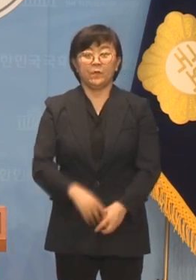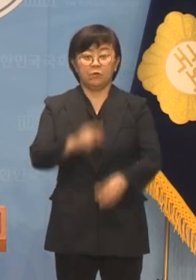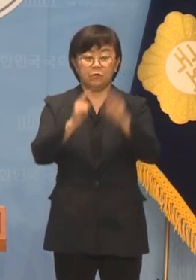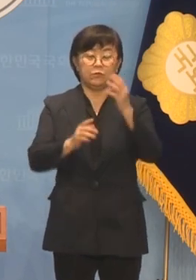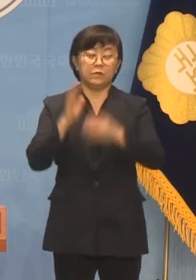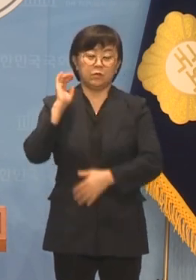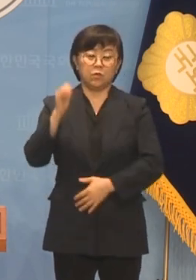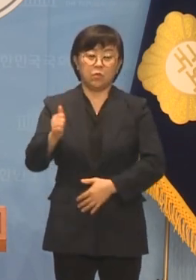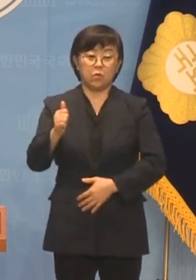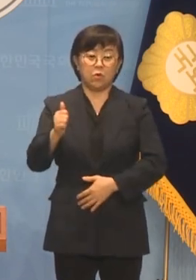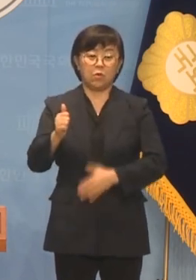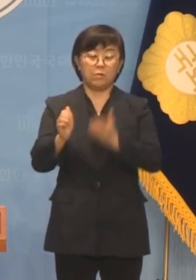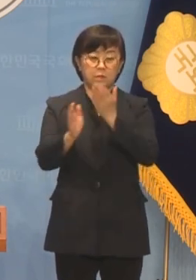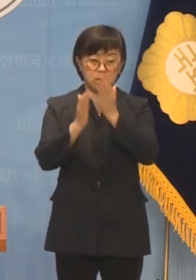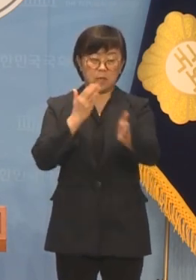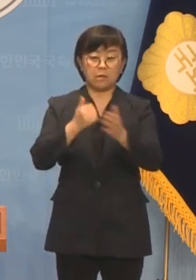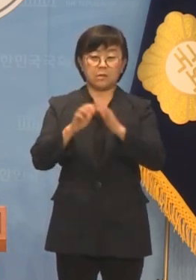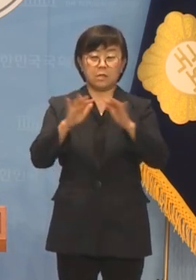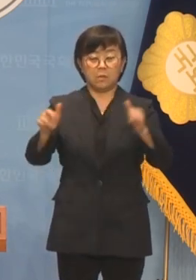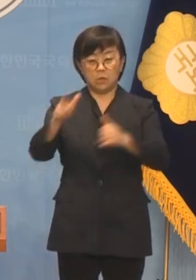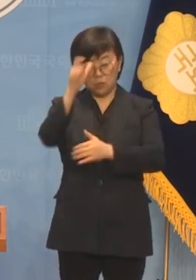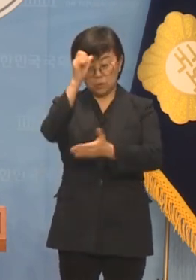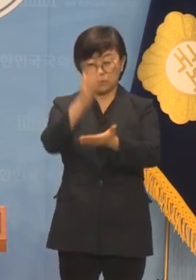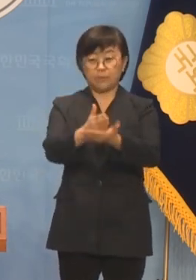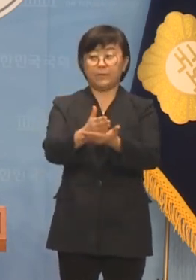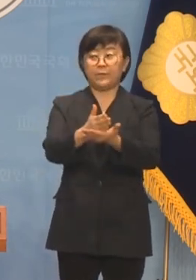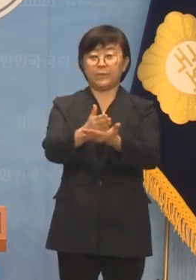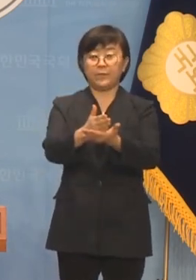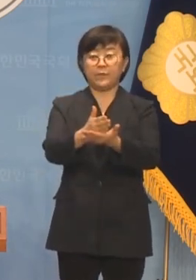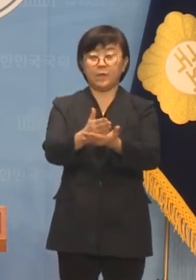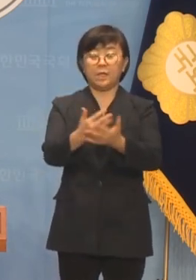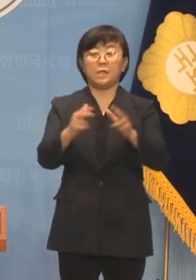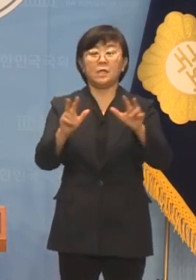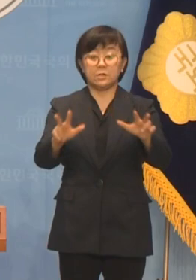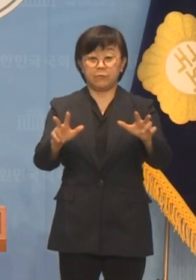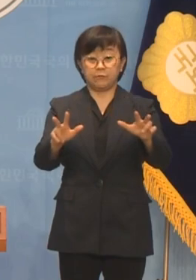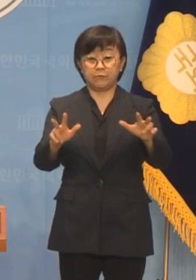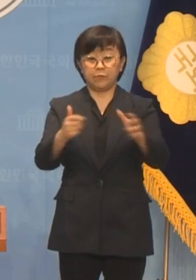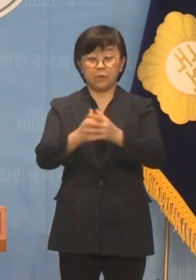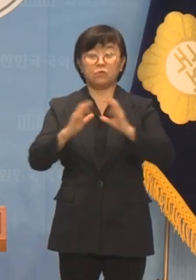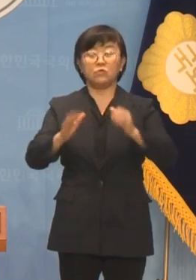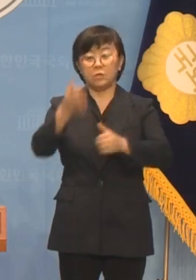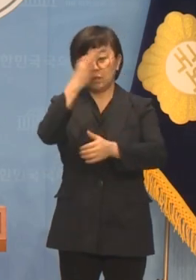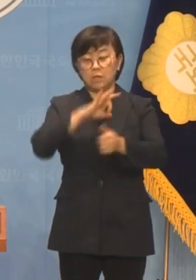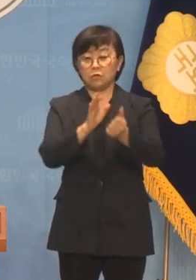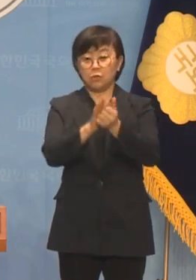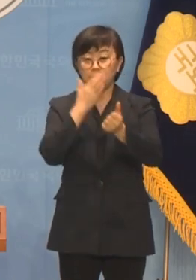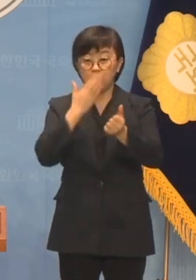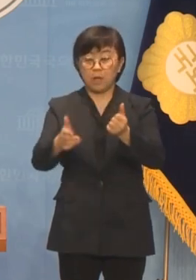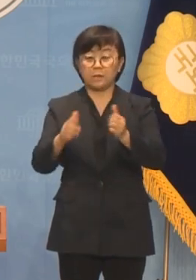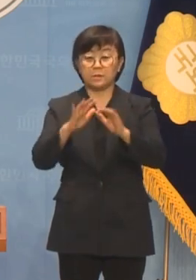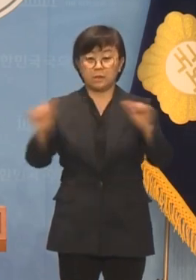윤석열 대통령은 부적절한 인사를 고집하지 말고 이제라도